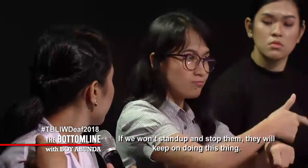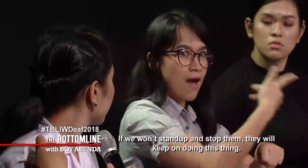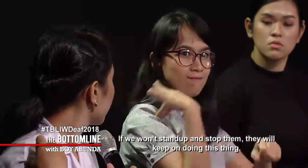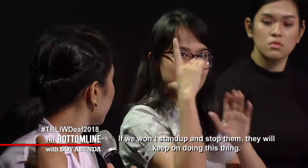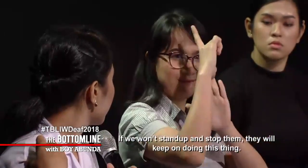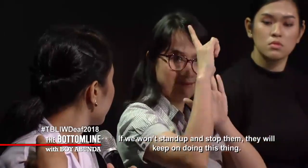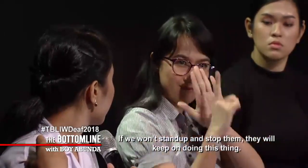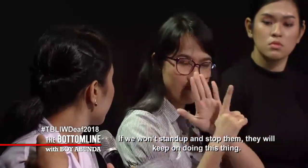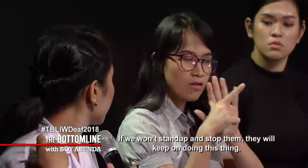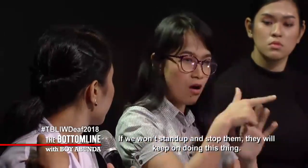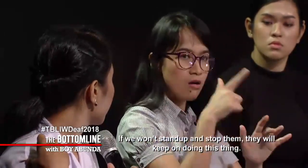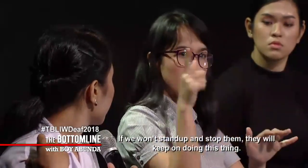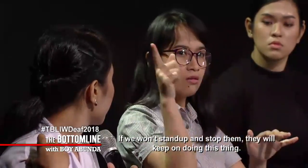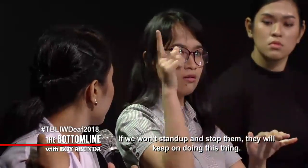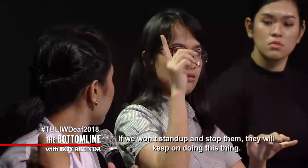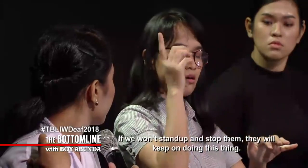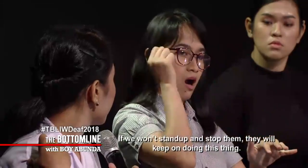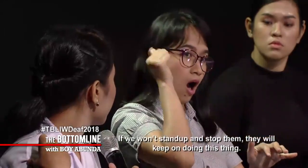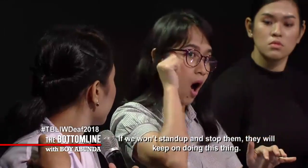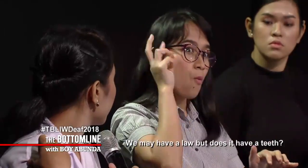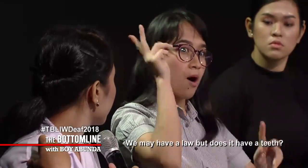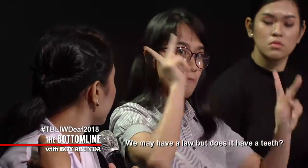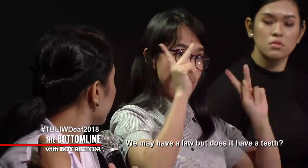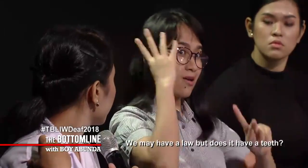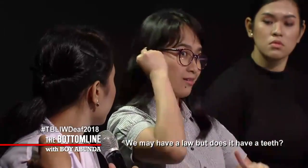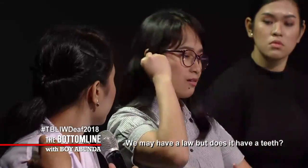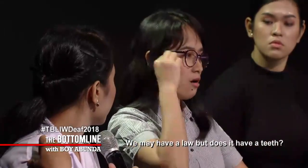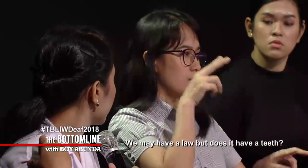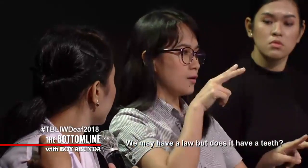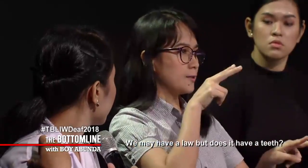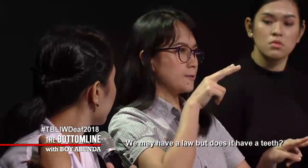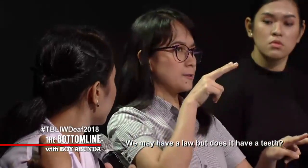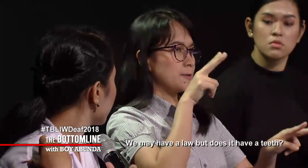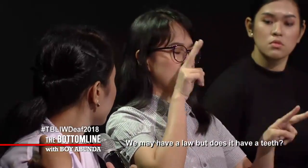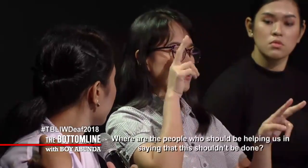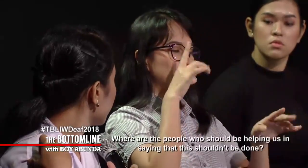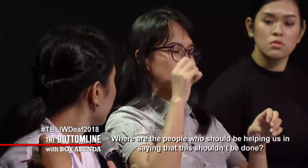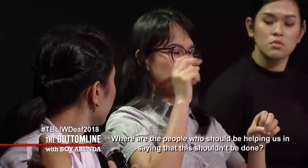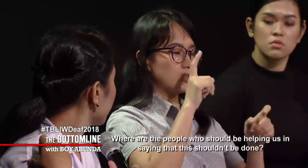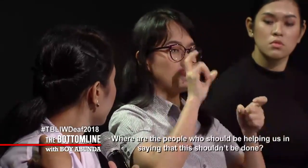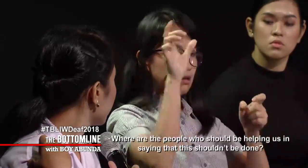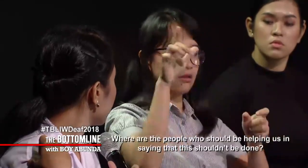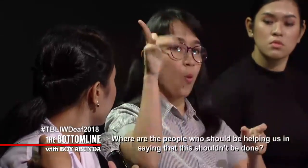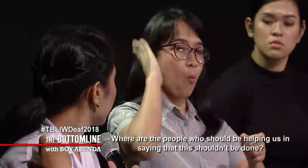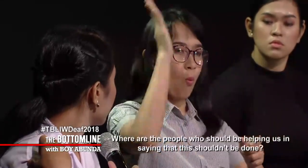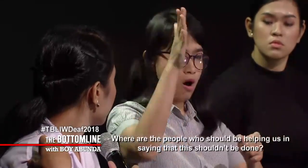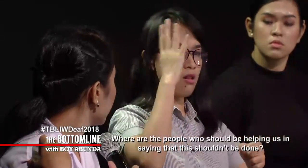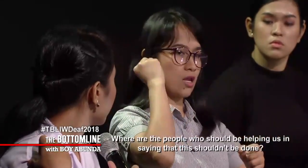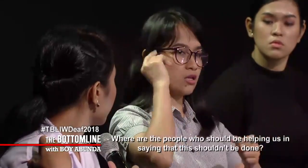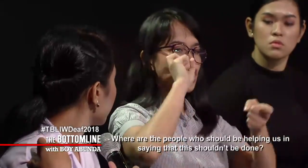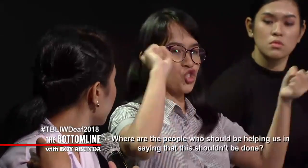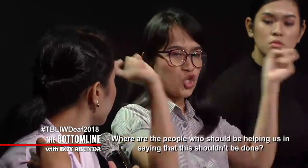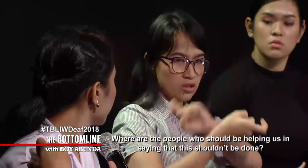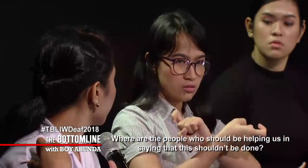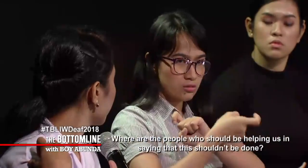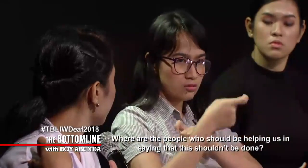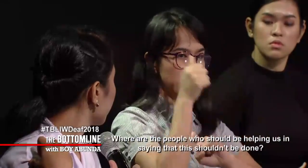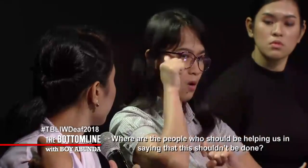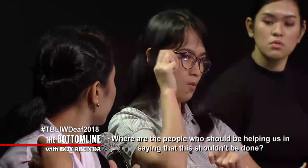magsasabing tama na, matutuloy-tuloy lang siyang mangyayari. May batas man tayo, asa ng ngipin, asa ng mga taong tumutulong sa amin